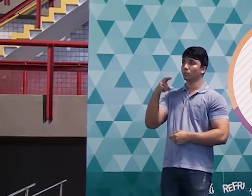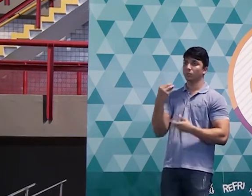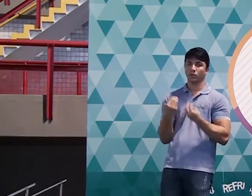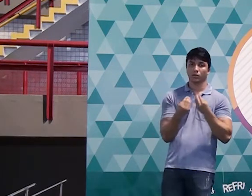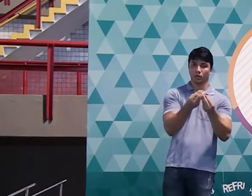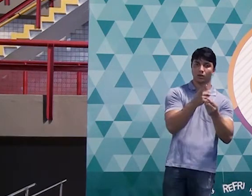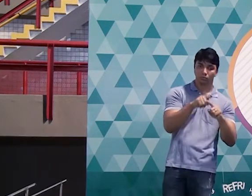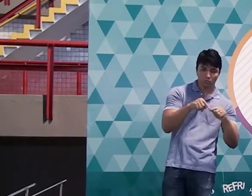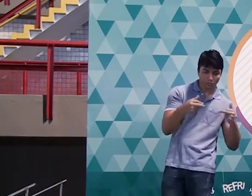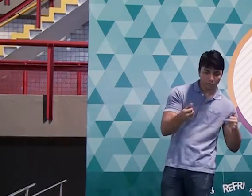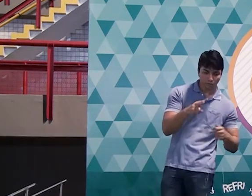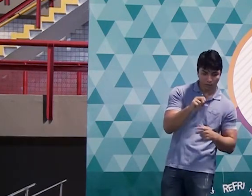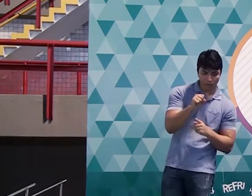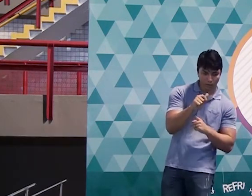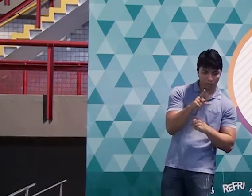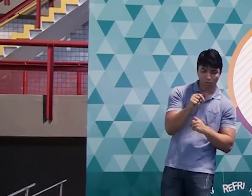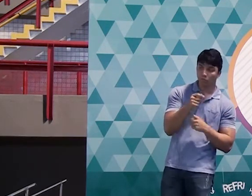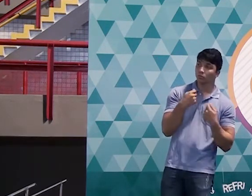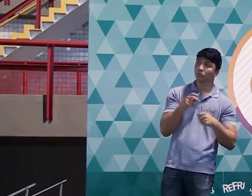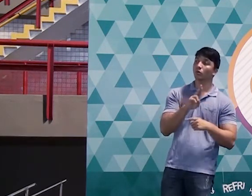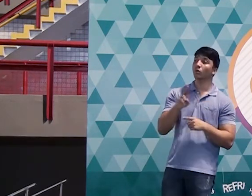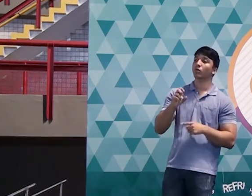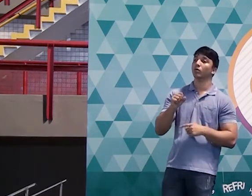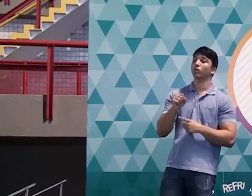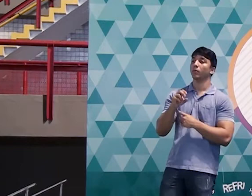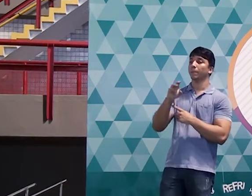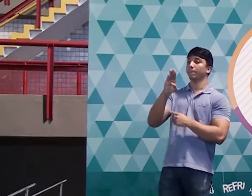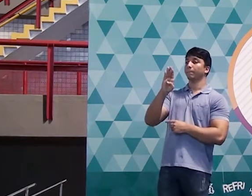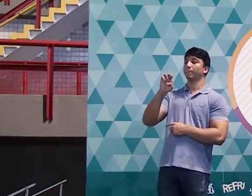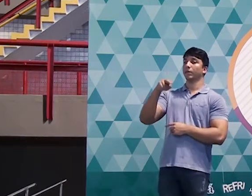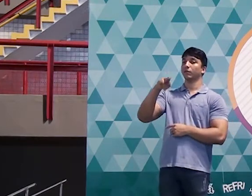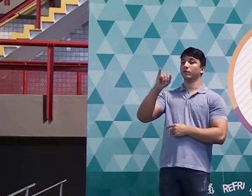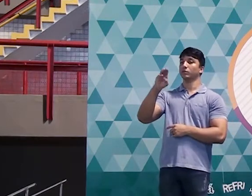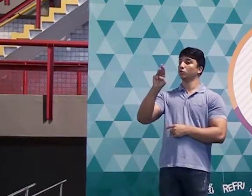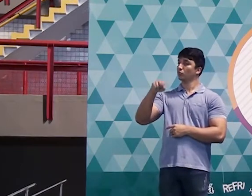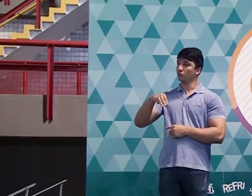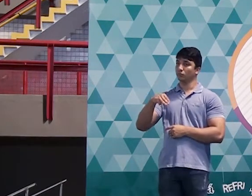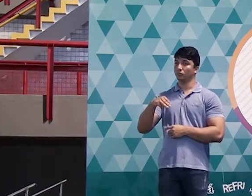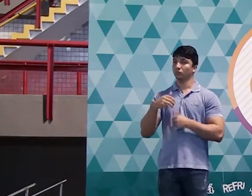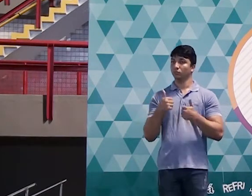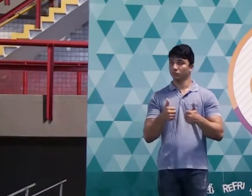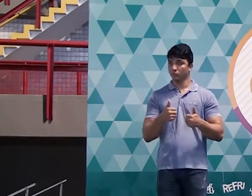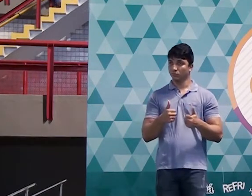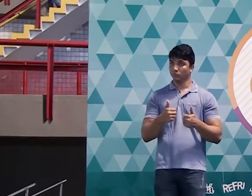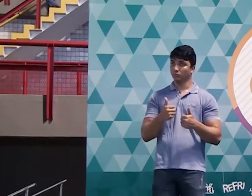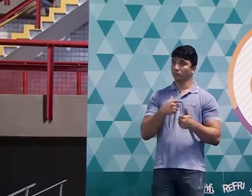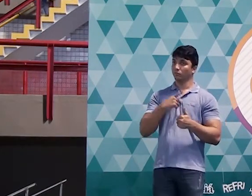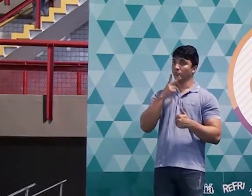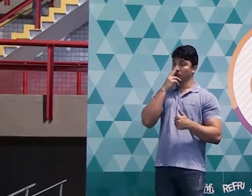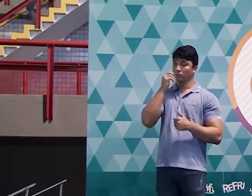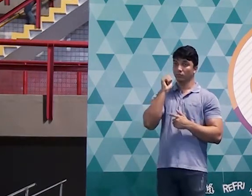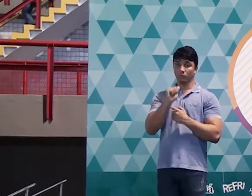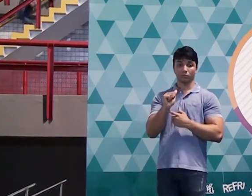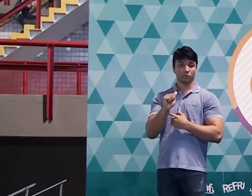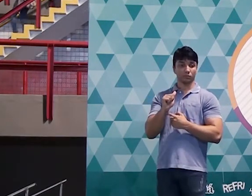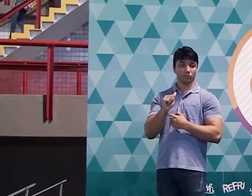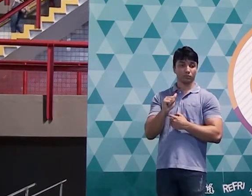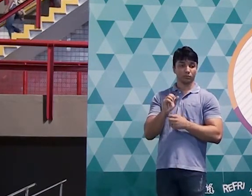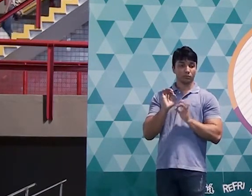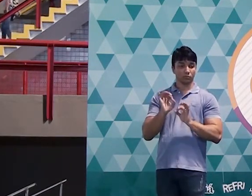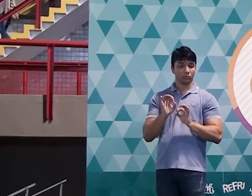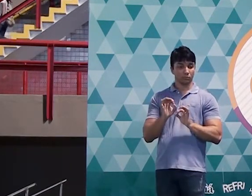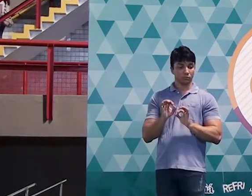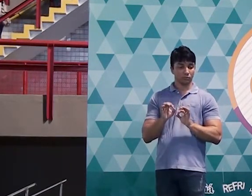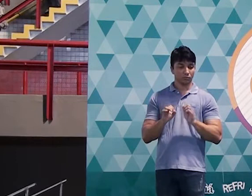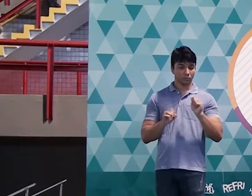vassalo? Tem. Como é o nome do benefício? Benefício. A tá certa?